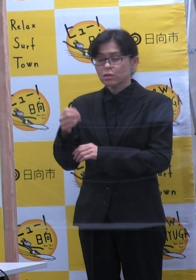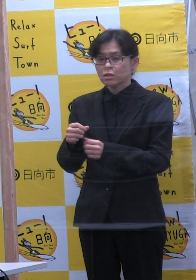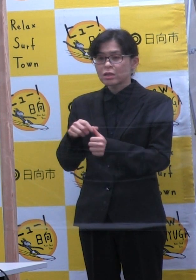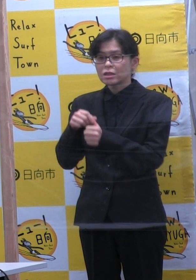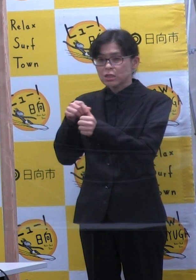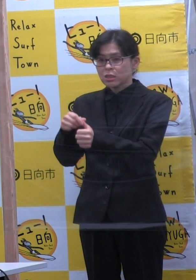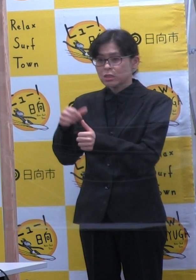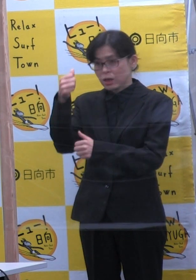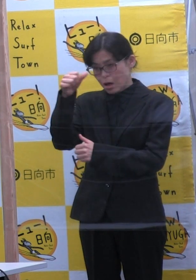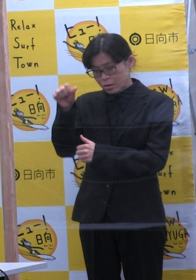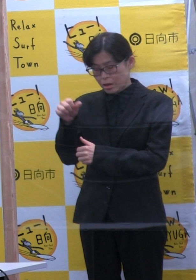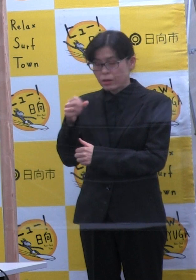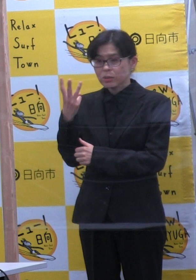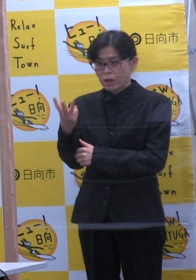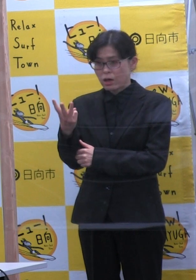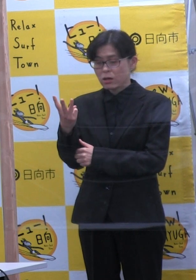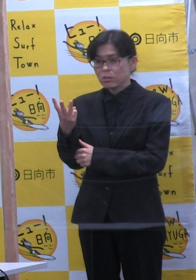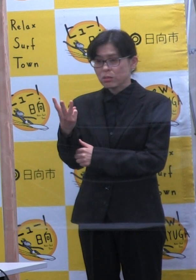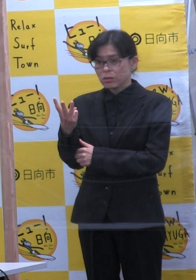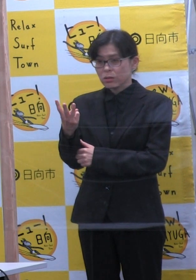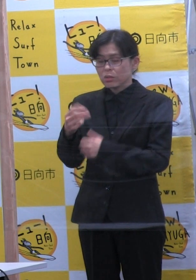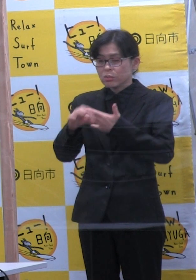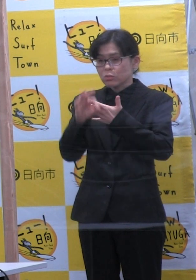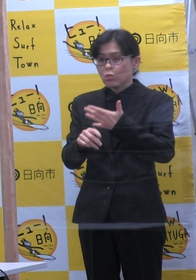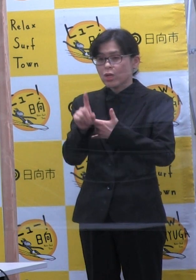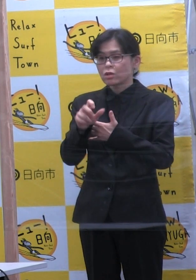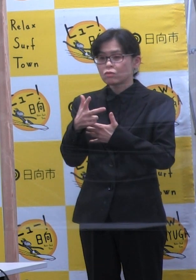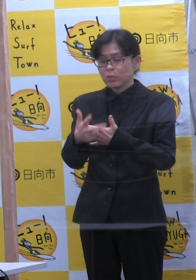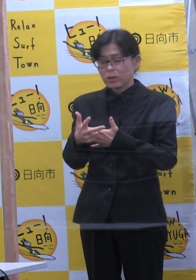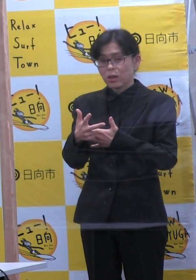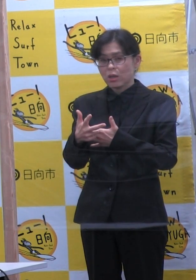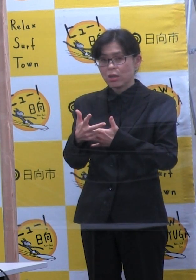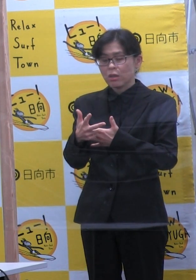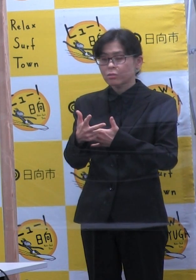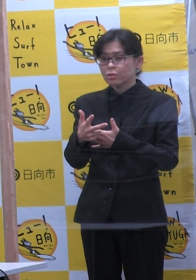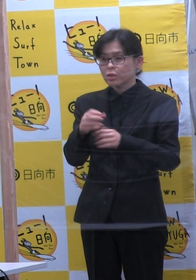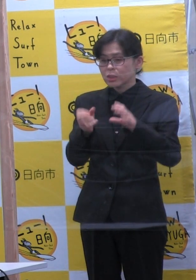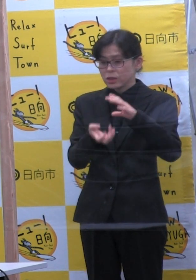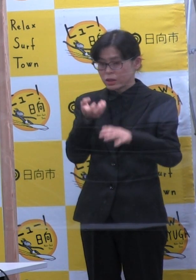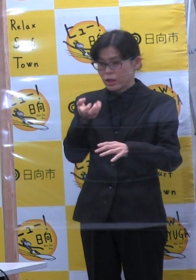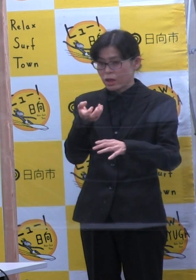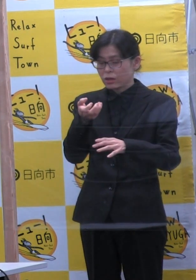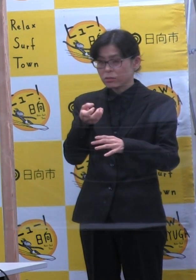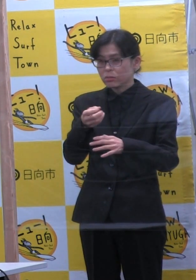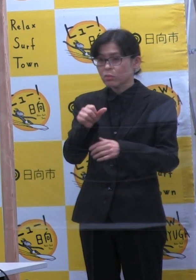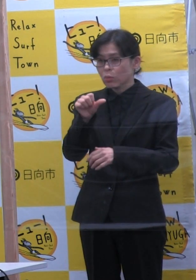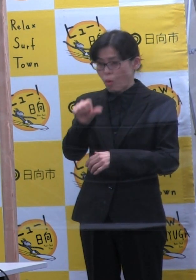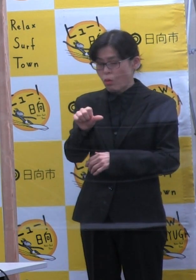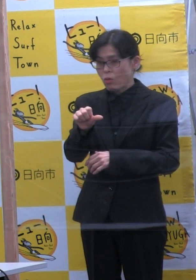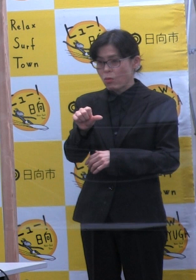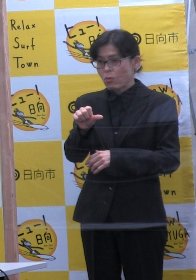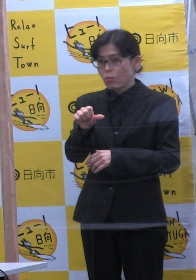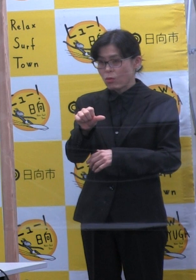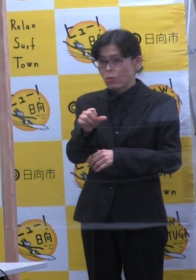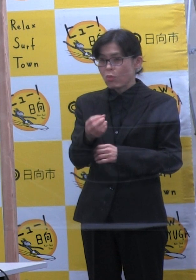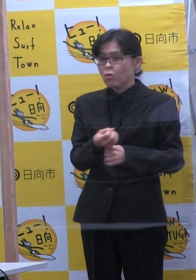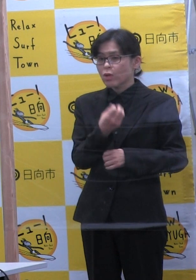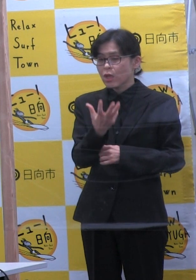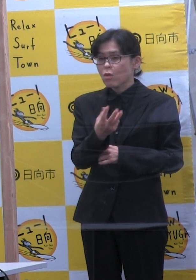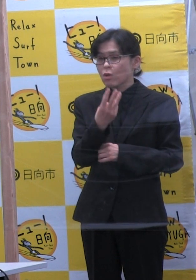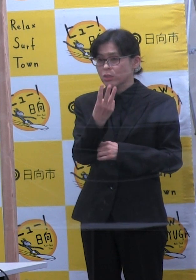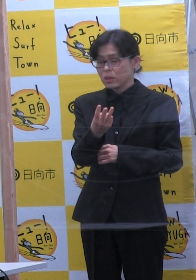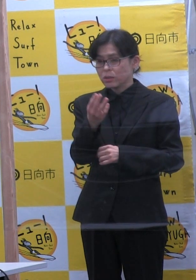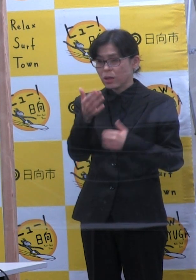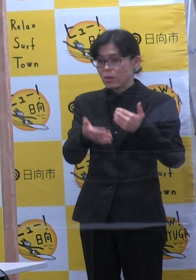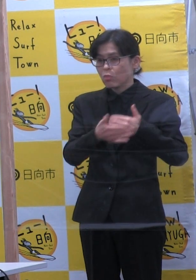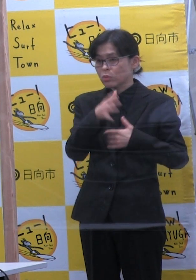案件3件、条例17件、事件決議5件、令和3年度補